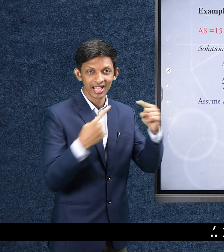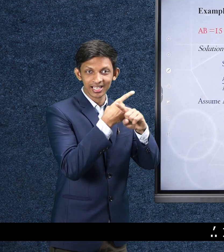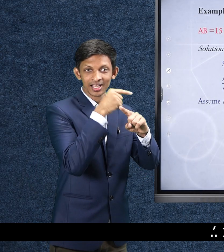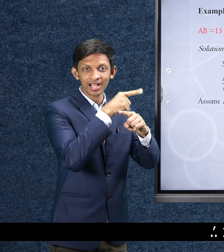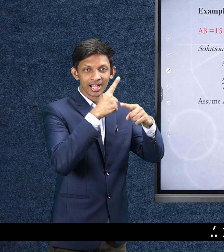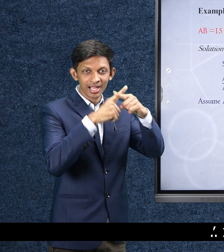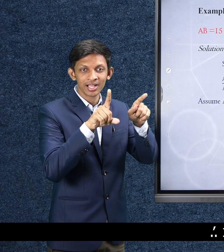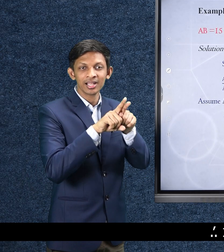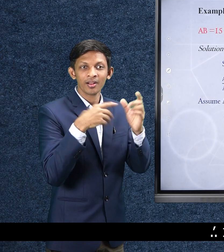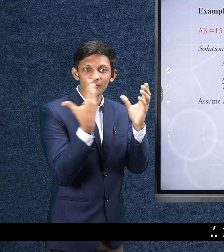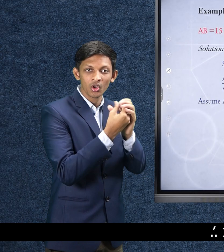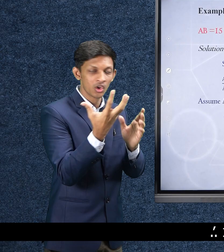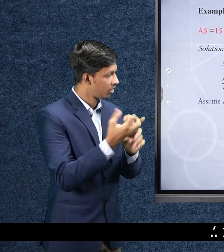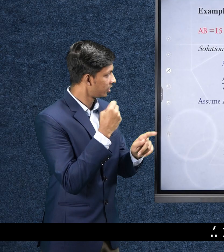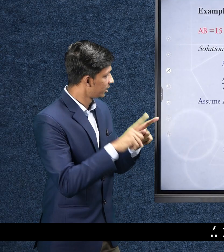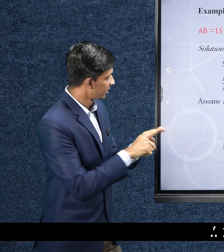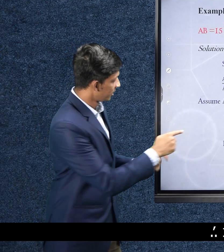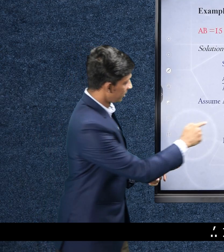Fifteen into 8 equals to 6x.